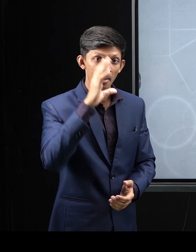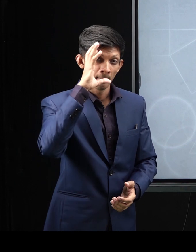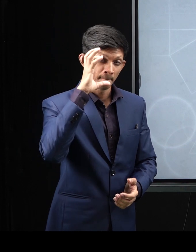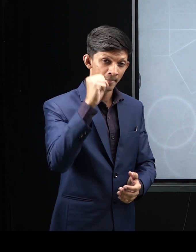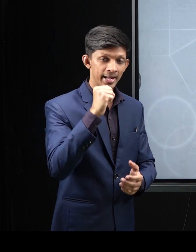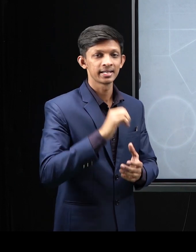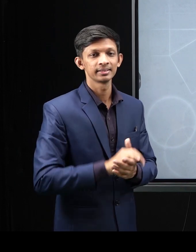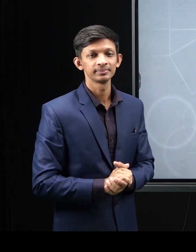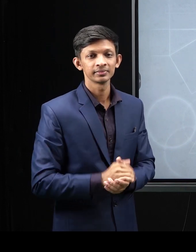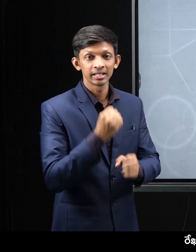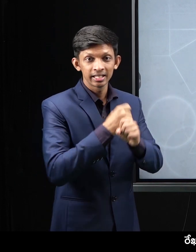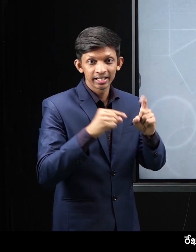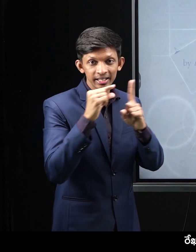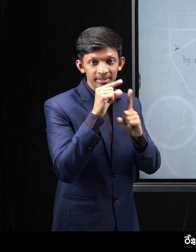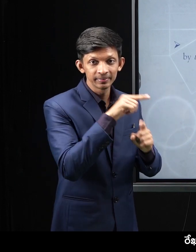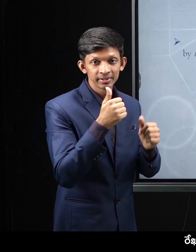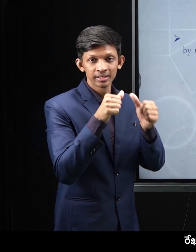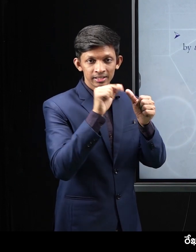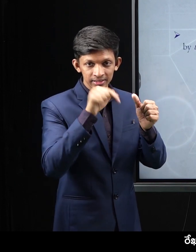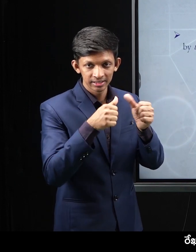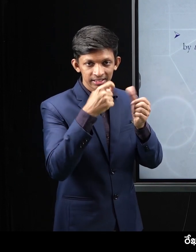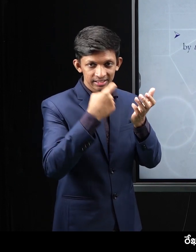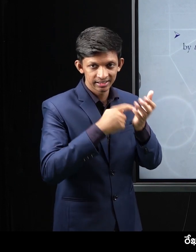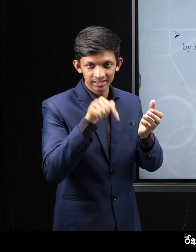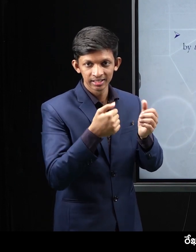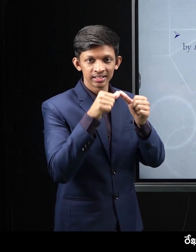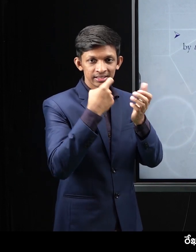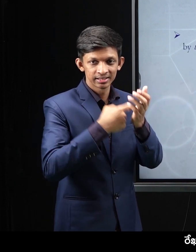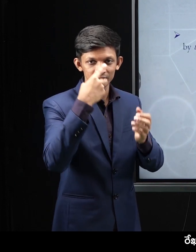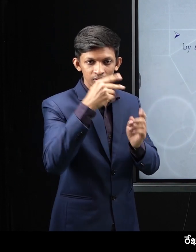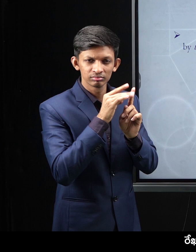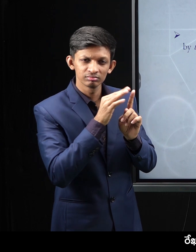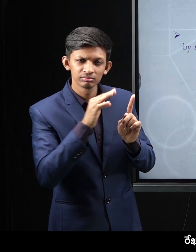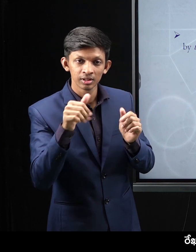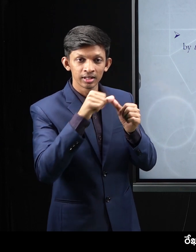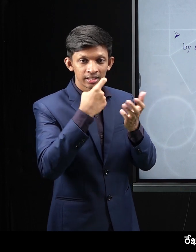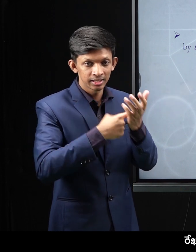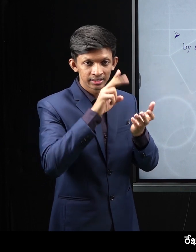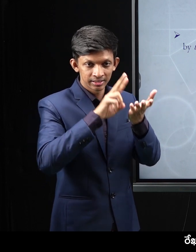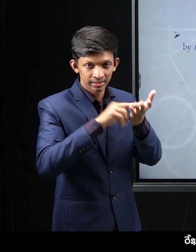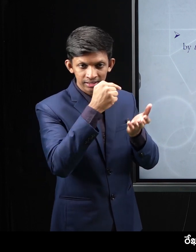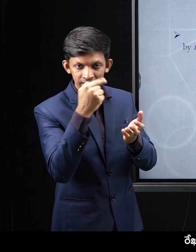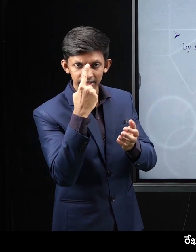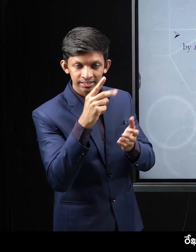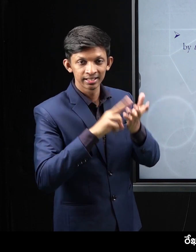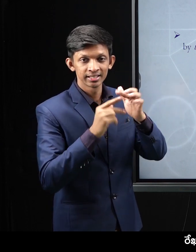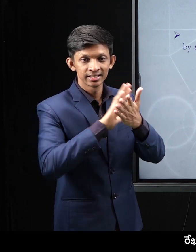గుర్తుంచుకోవలసిన పాయింట్లు: రేఖాగణిత పురోగతి ఏఆర్ ఏఆర్ స్క్వేర్ అండ్ సో ఆన్ ఏఆర్ పవర్